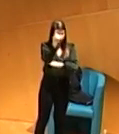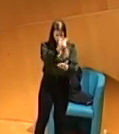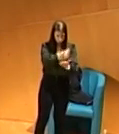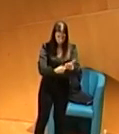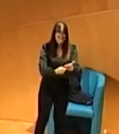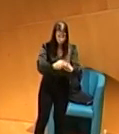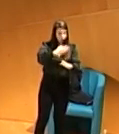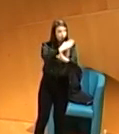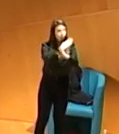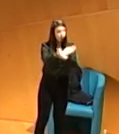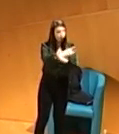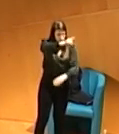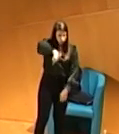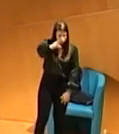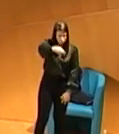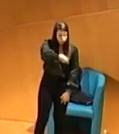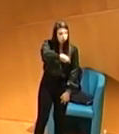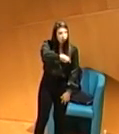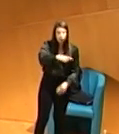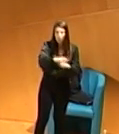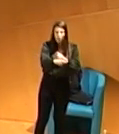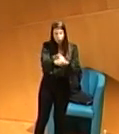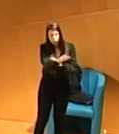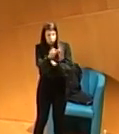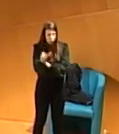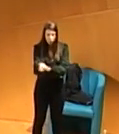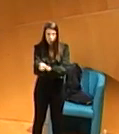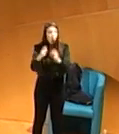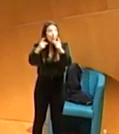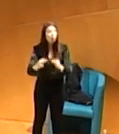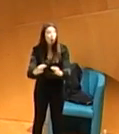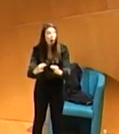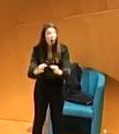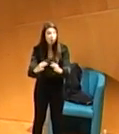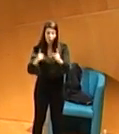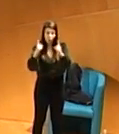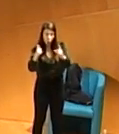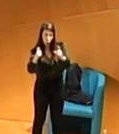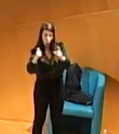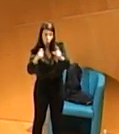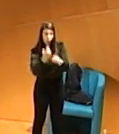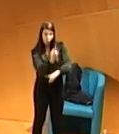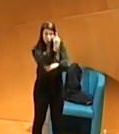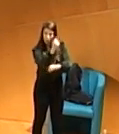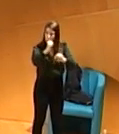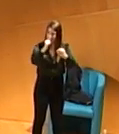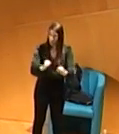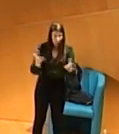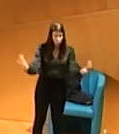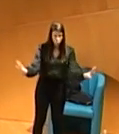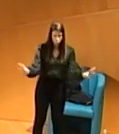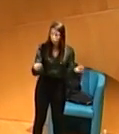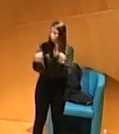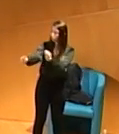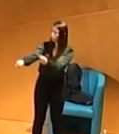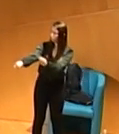vous barrez la fusée. À côté, vous écrivez en picto, la fusée, on peut la prendre en photo. Vous lui donnez le papier, ça